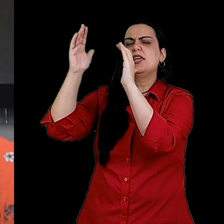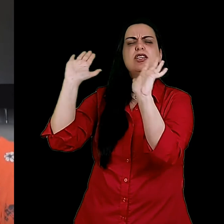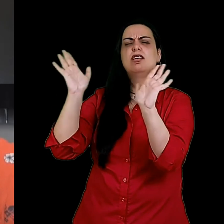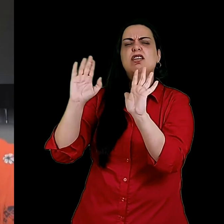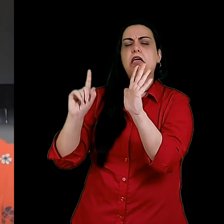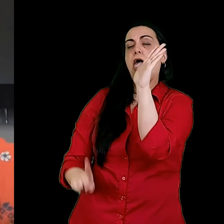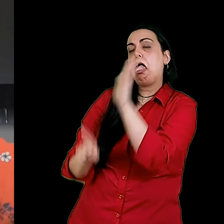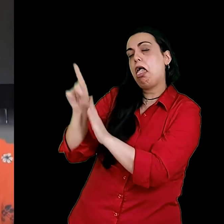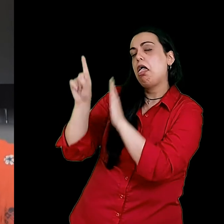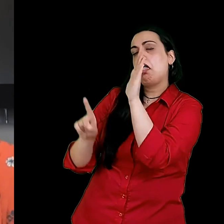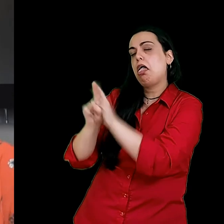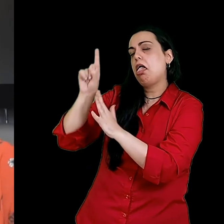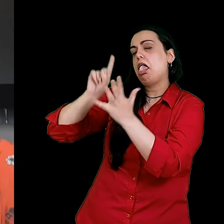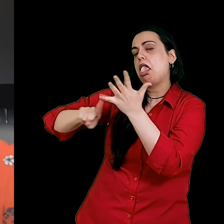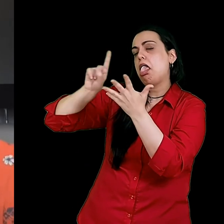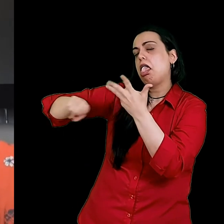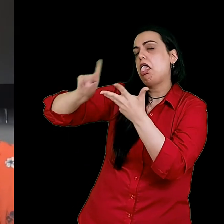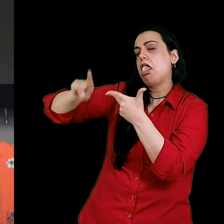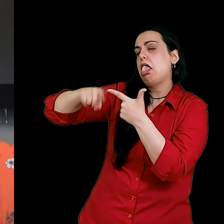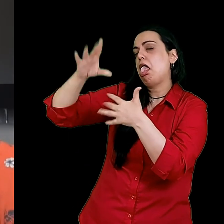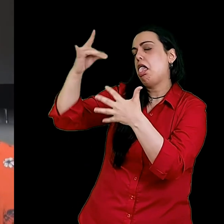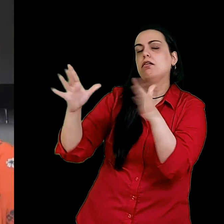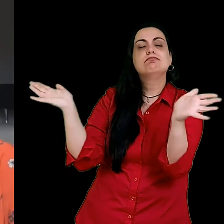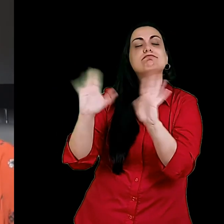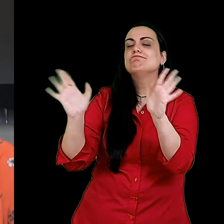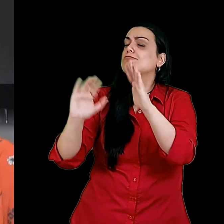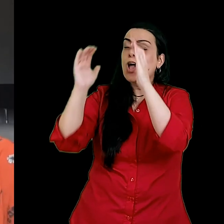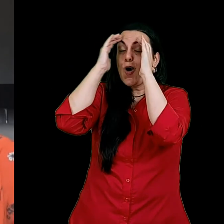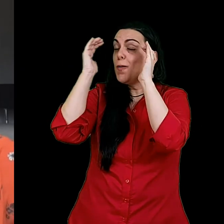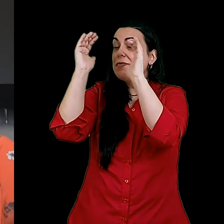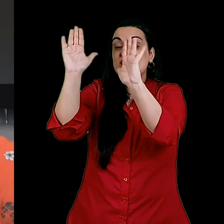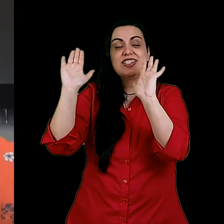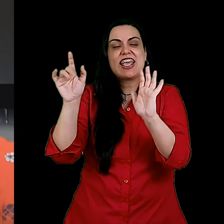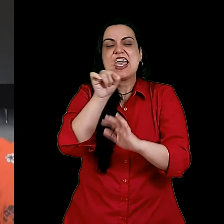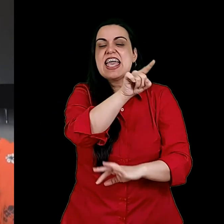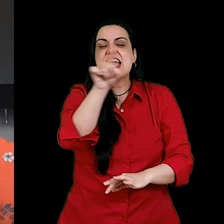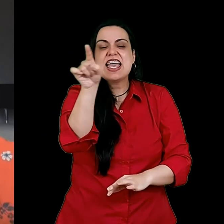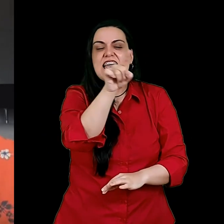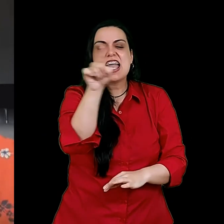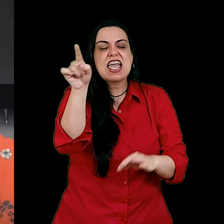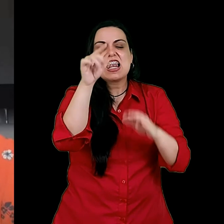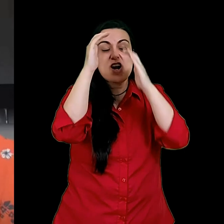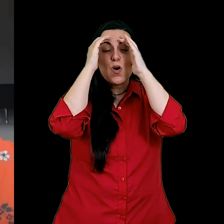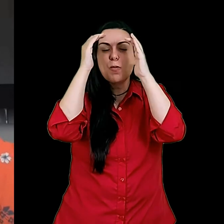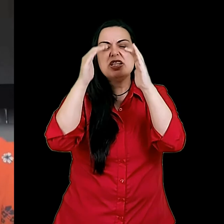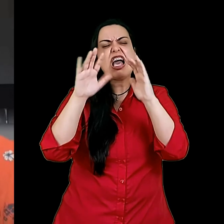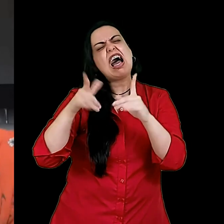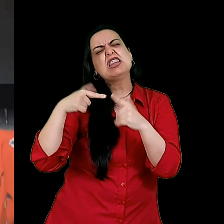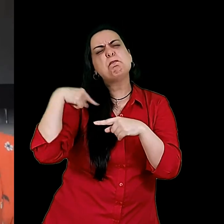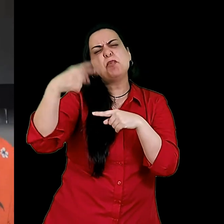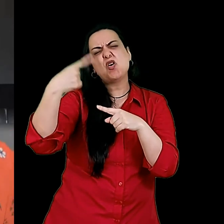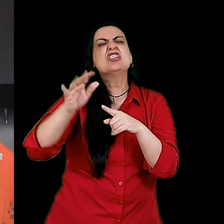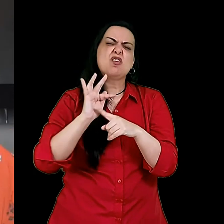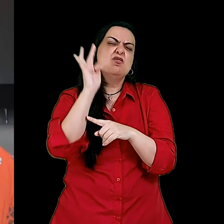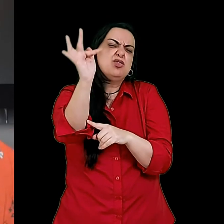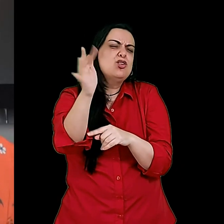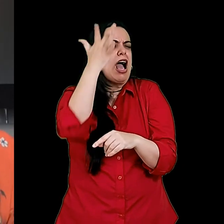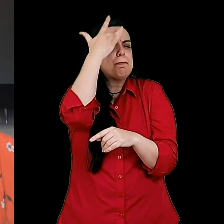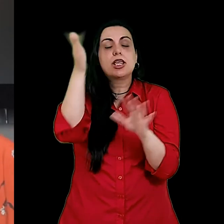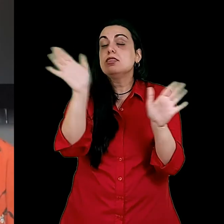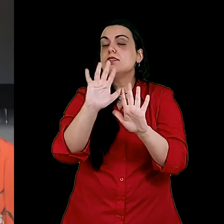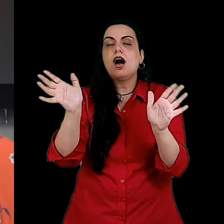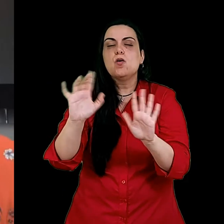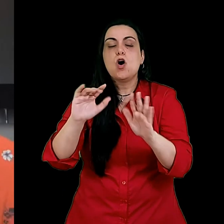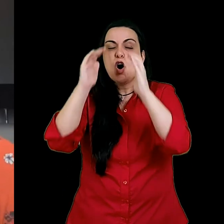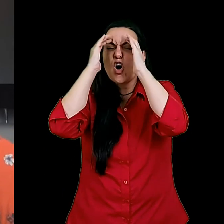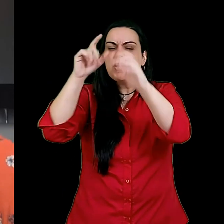te obedecerem sem questionar, sem hesitar. Elas estão hoje aqui não decidindo apenas obedecer quando